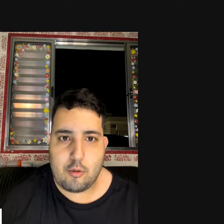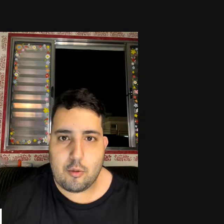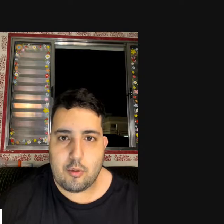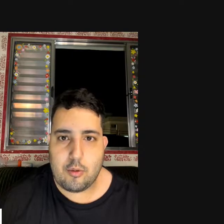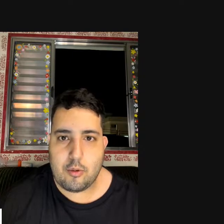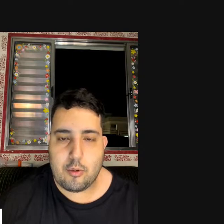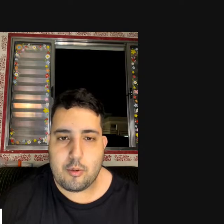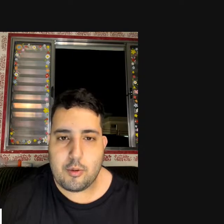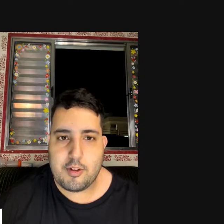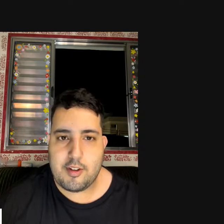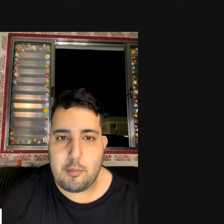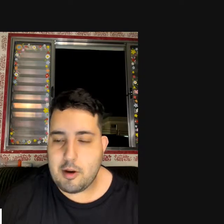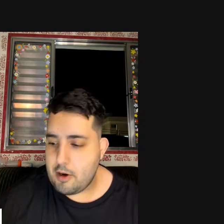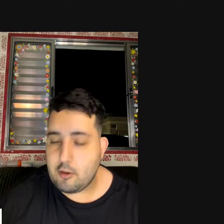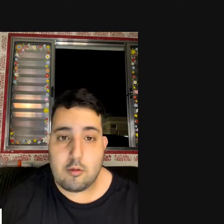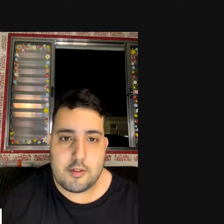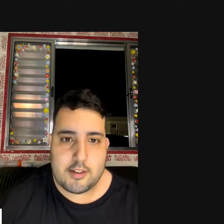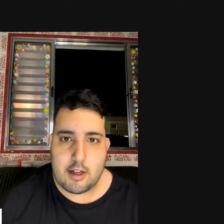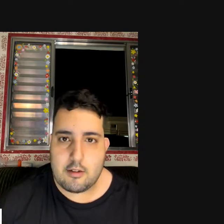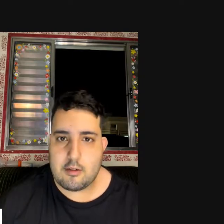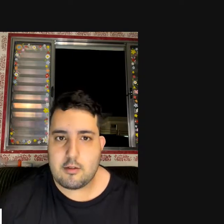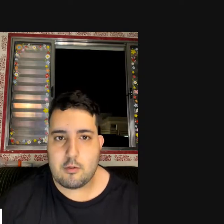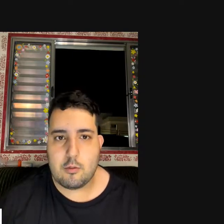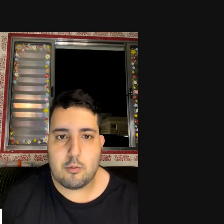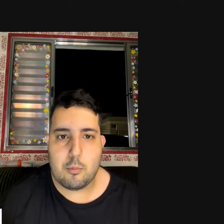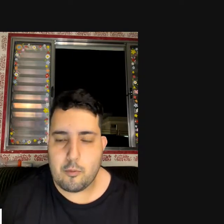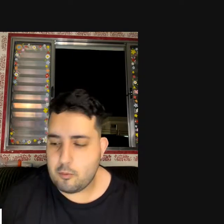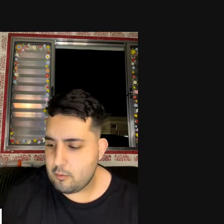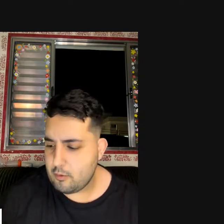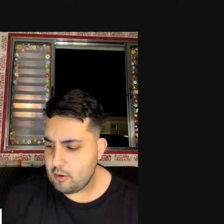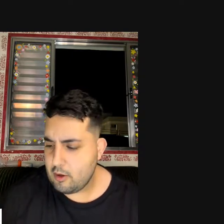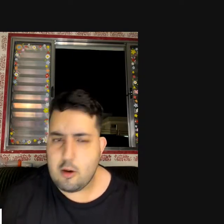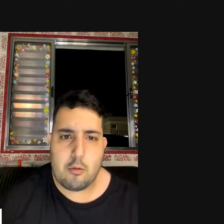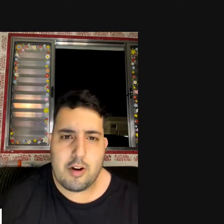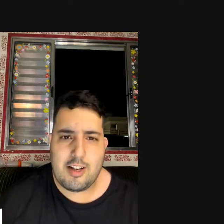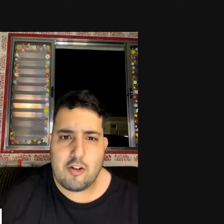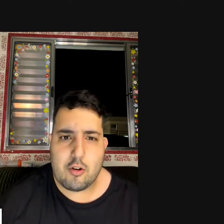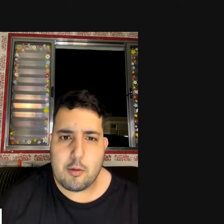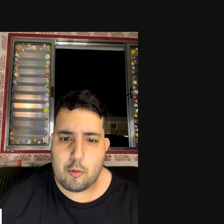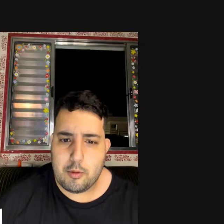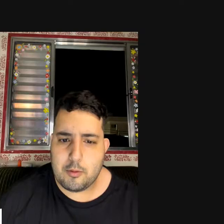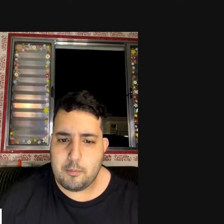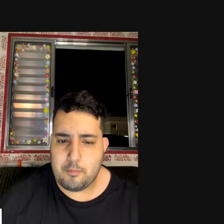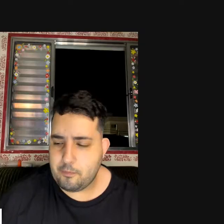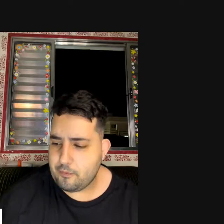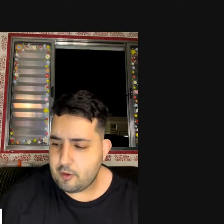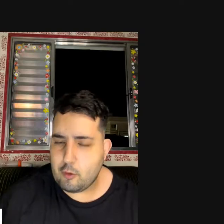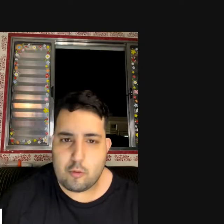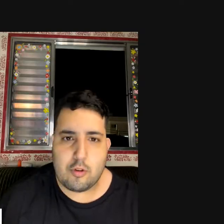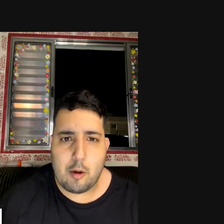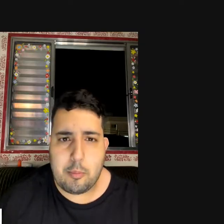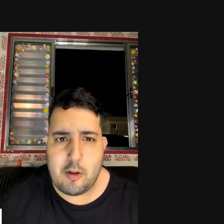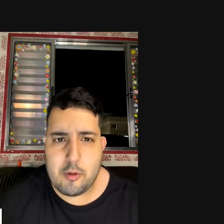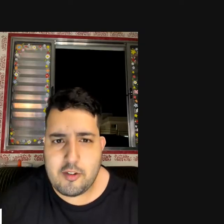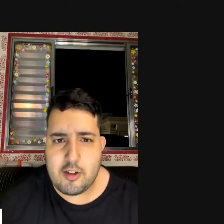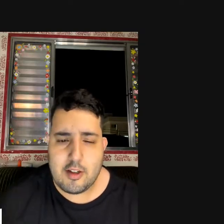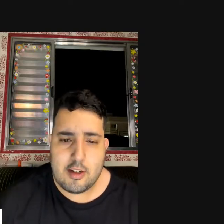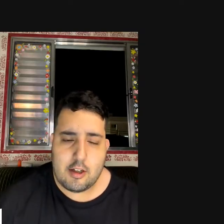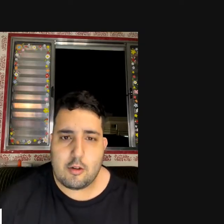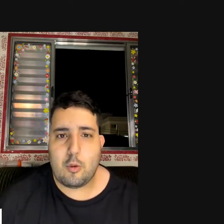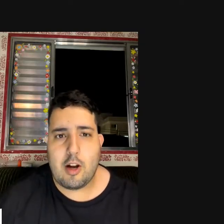Mas eu tô sempre aberto a conversar com qualquer nicho, qualquer público, escutar